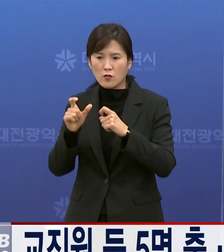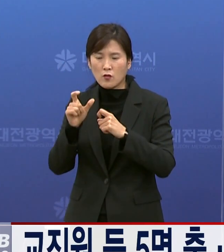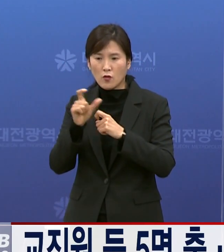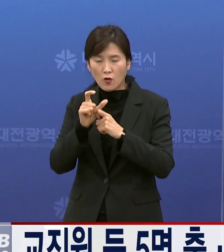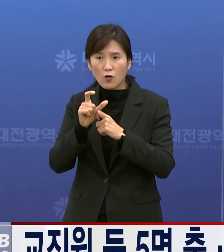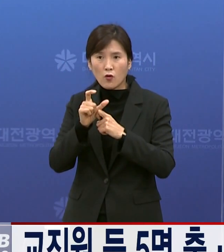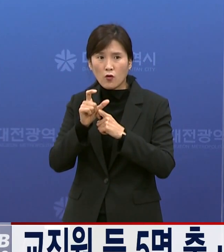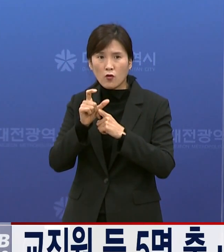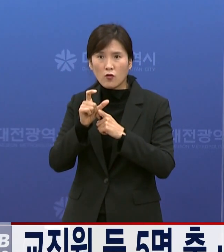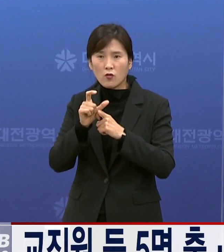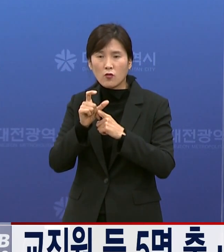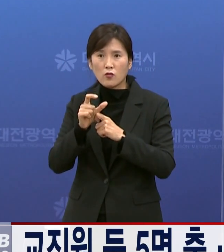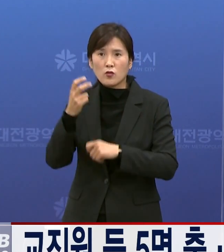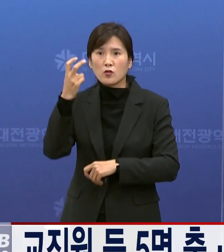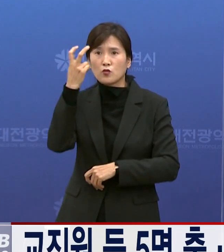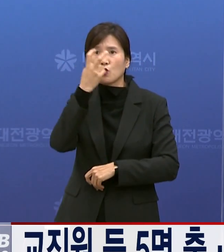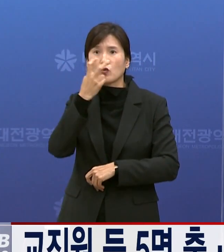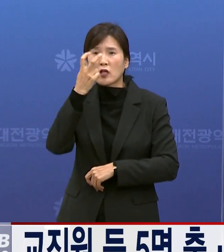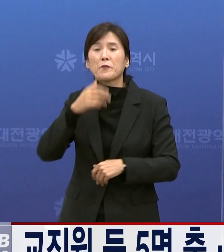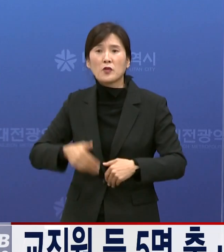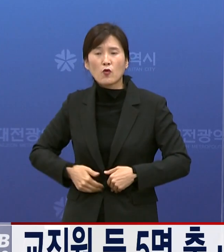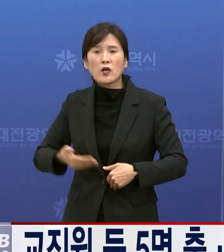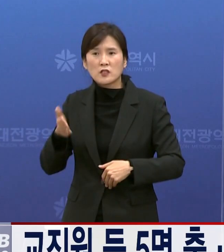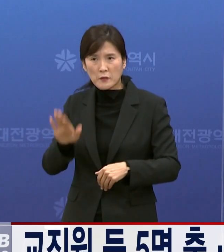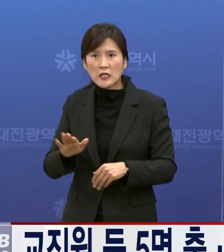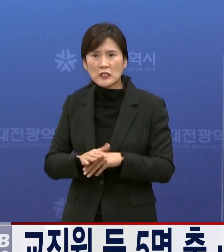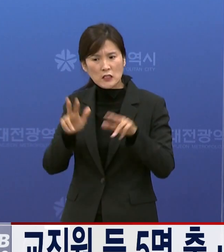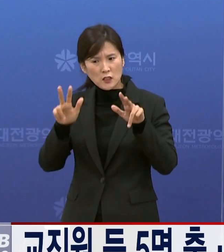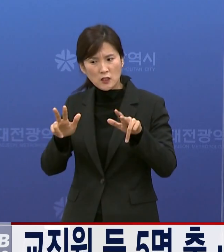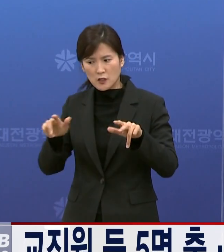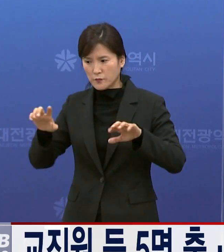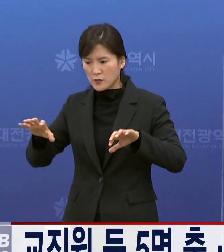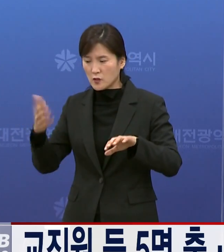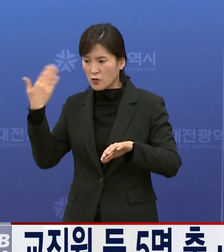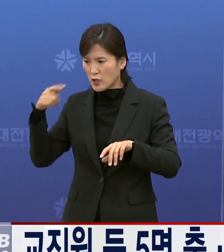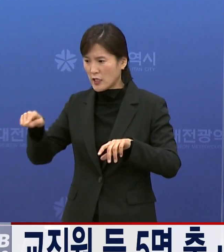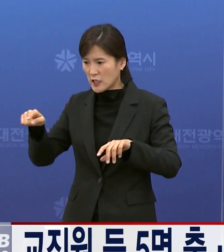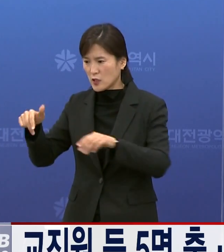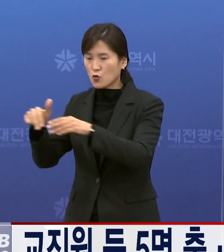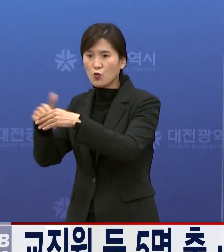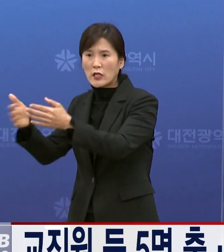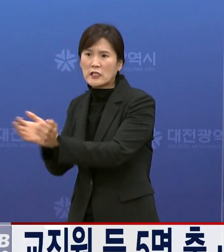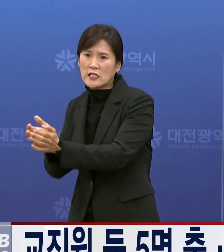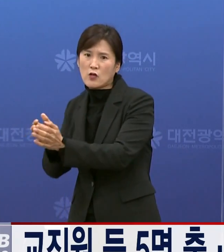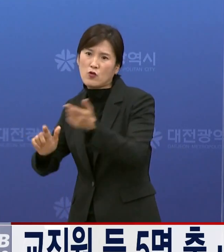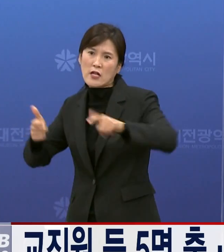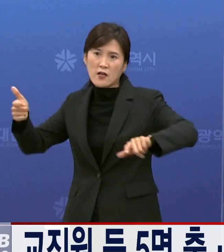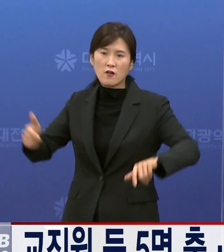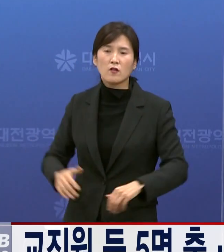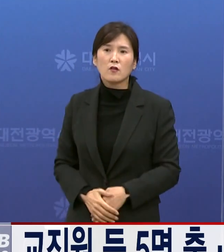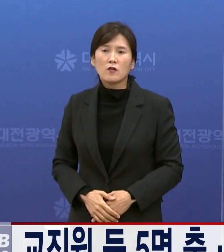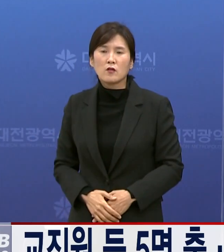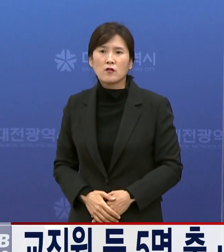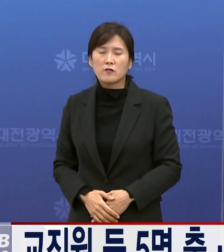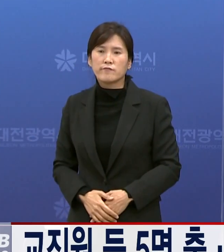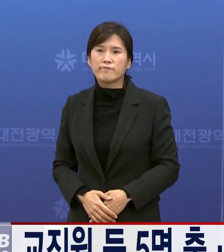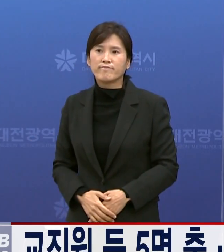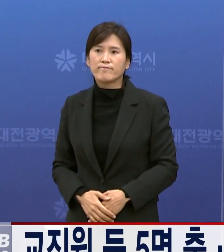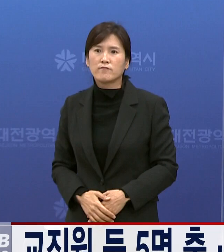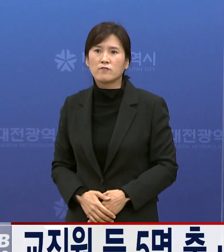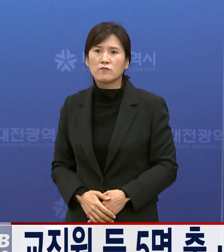조사가 이루어져야 되겠습니다만 양상은 좀 다른 것으로 보여집니다. 그럼에도